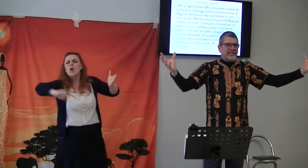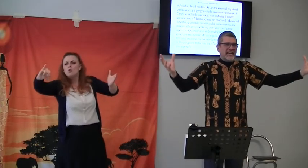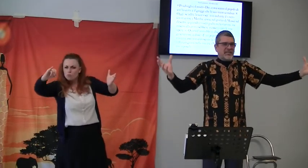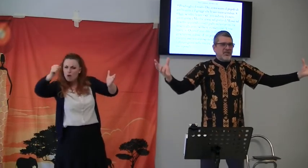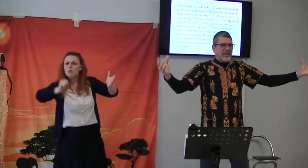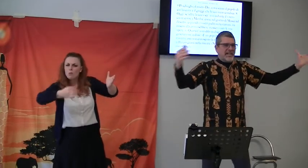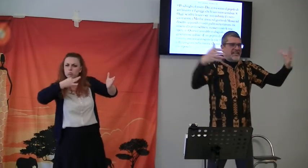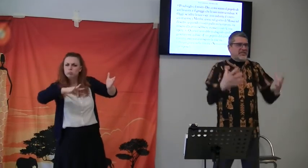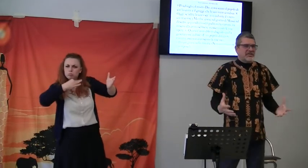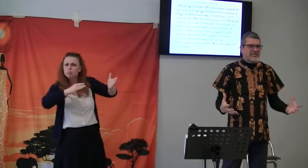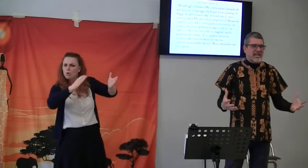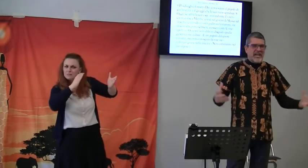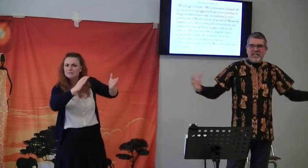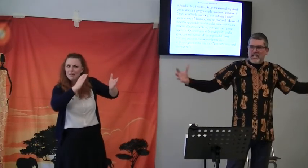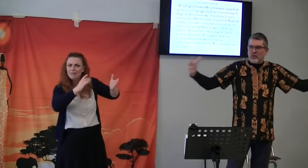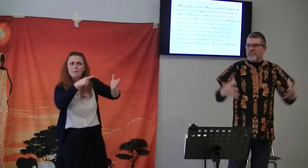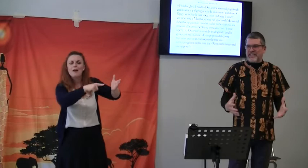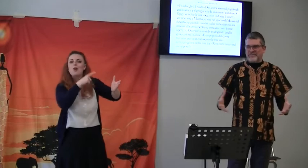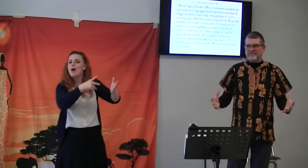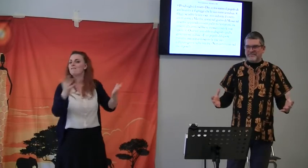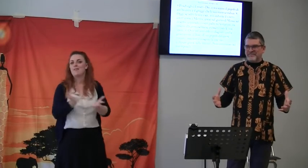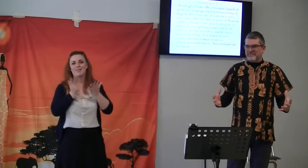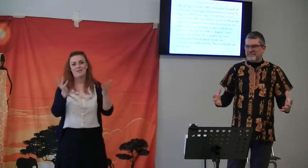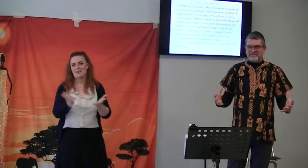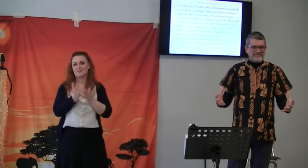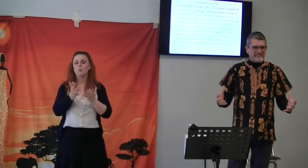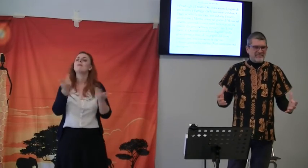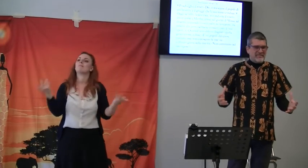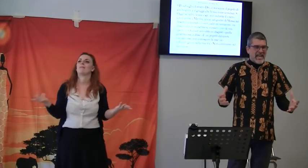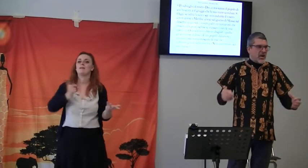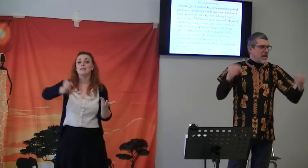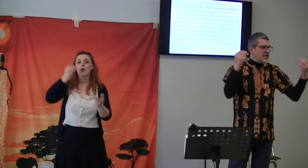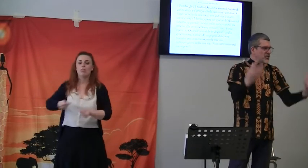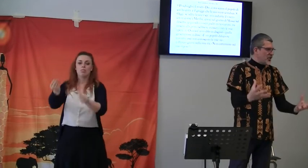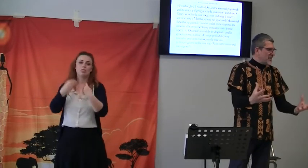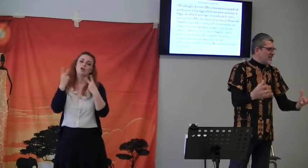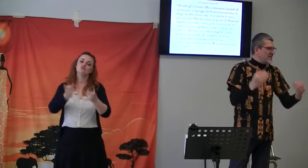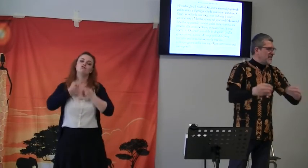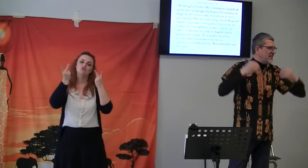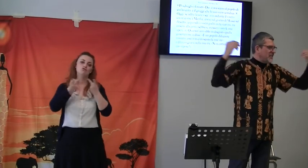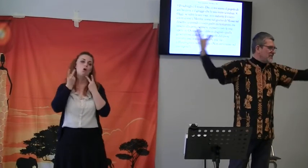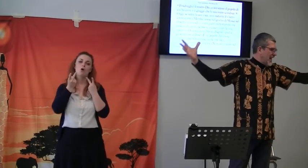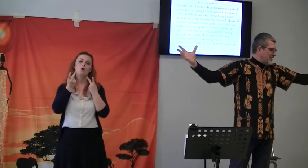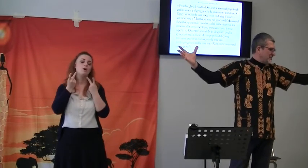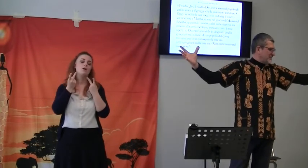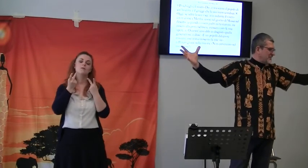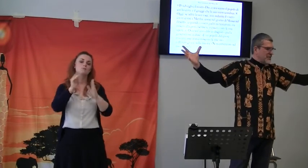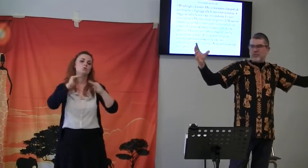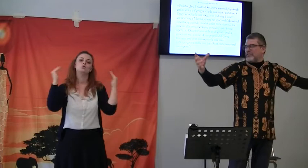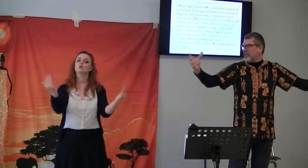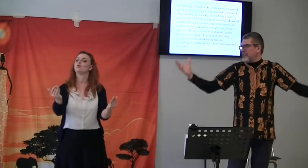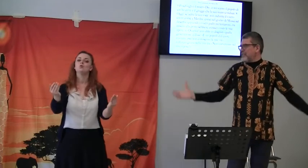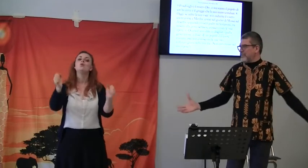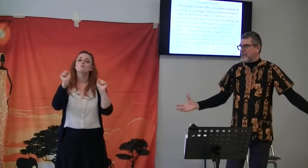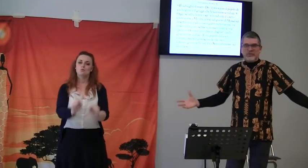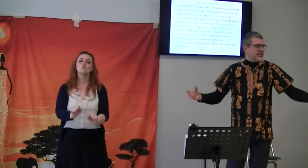gioia dell'Eterno è dentro di te e nella comunità. E quella gioia si sente lontano.